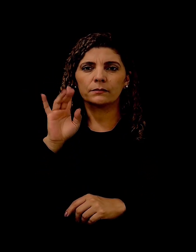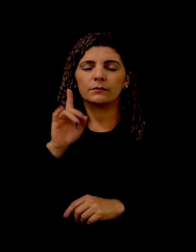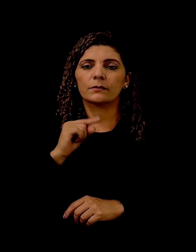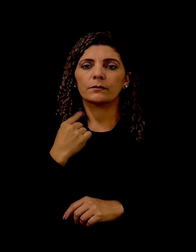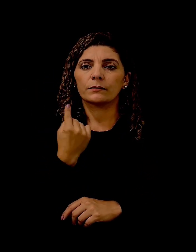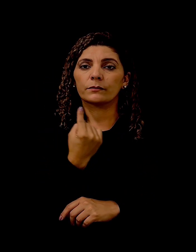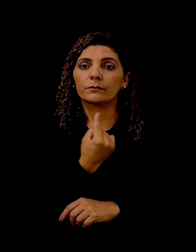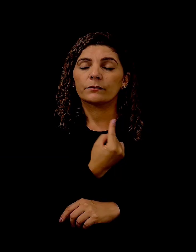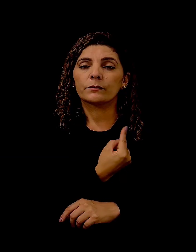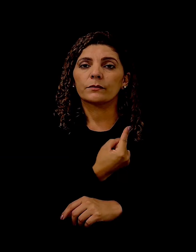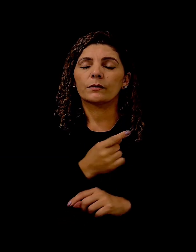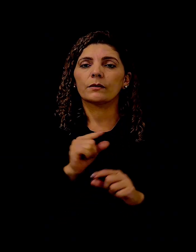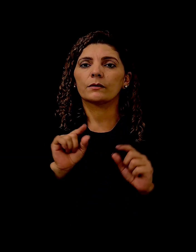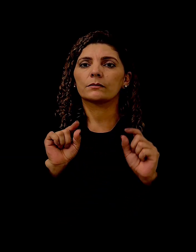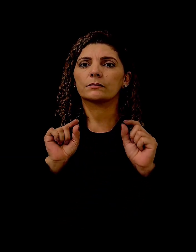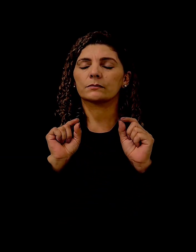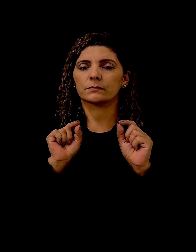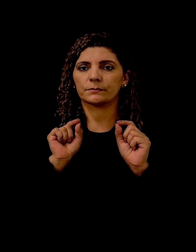nós estaremos